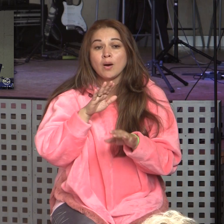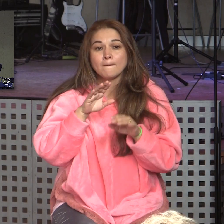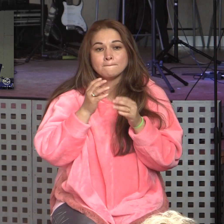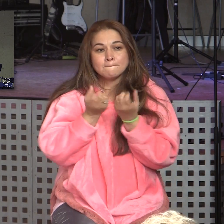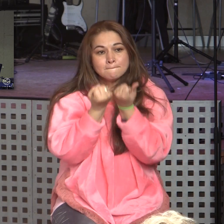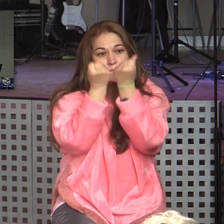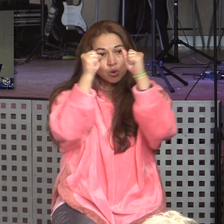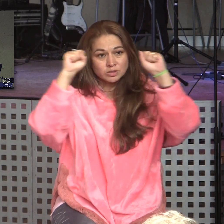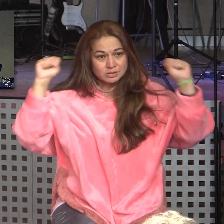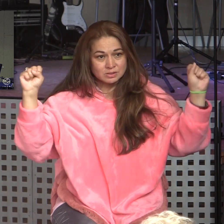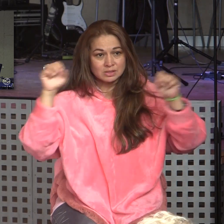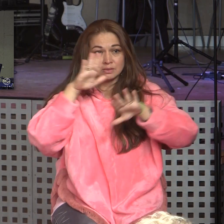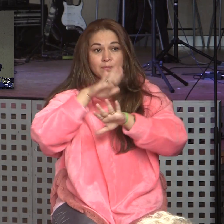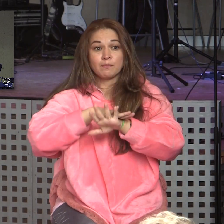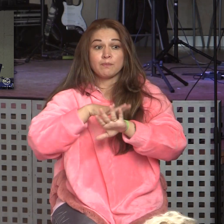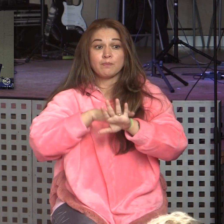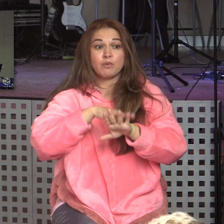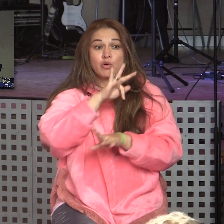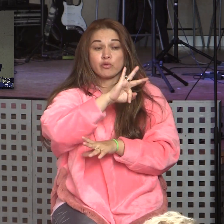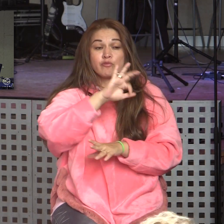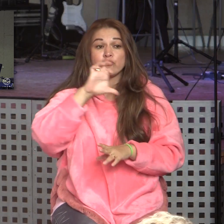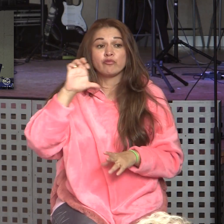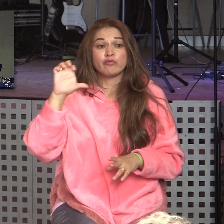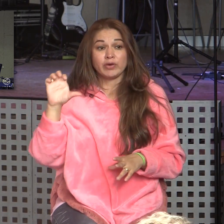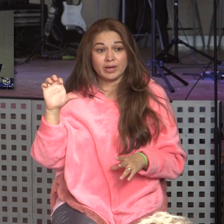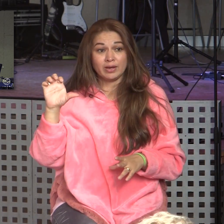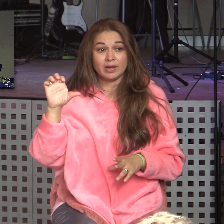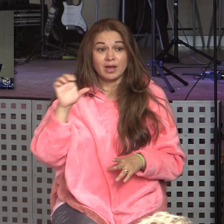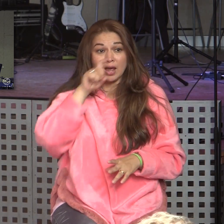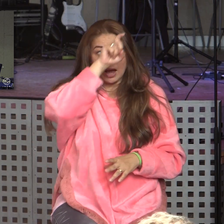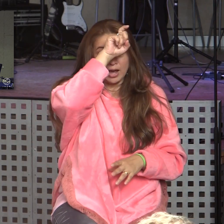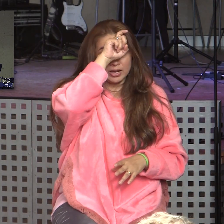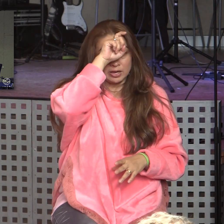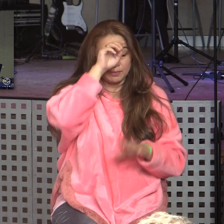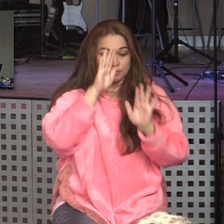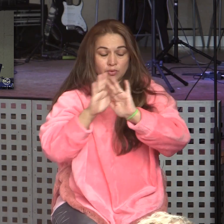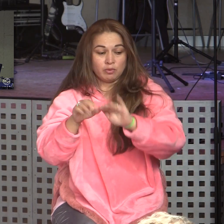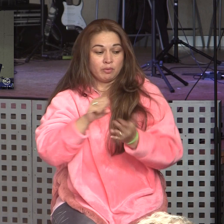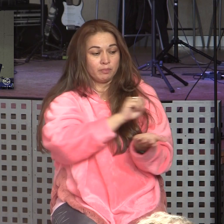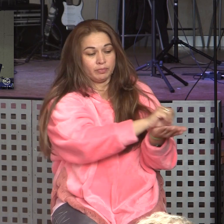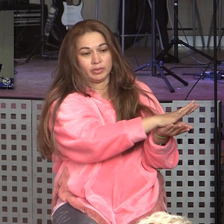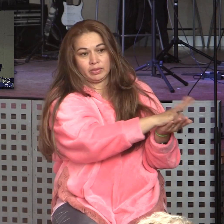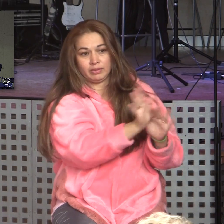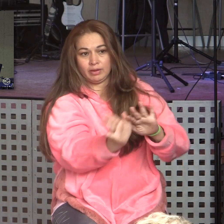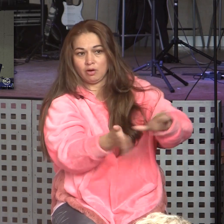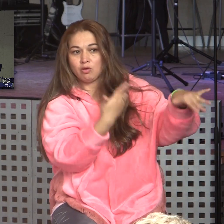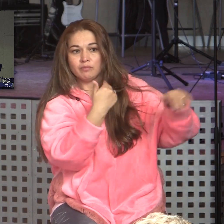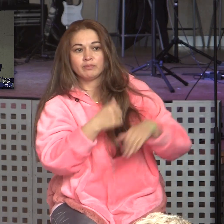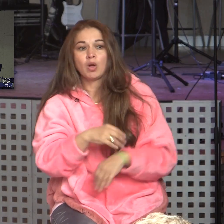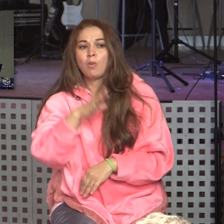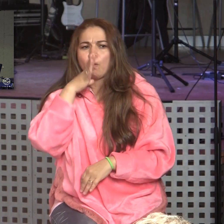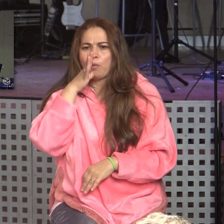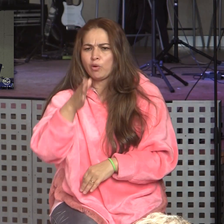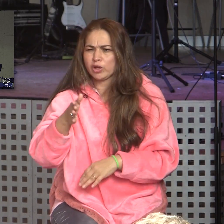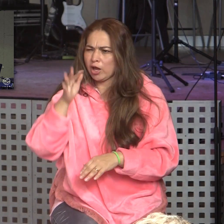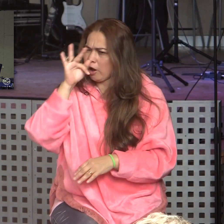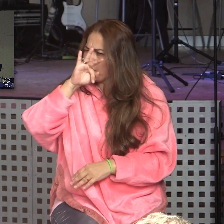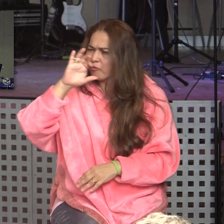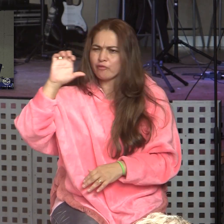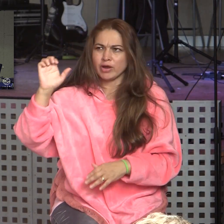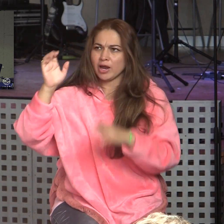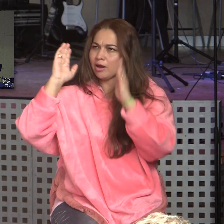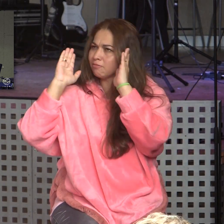la ira del rey, porque se sostuvo como viendo al invisible. Ahí tienes